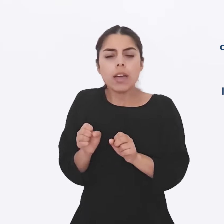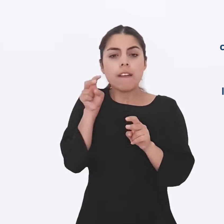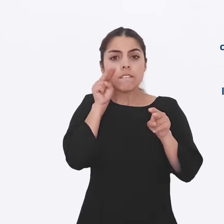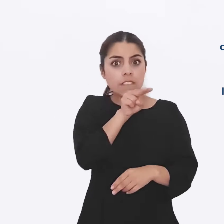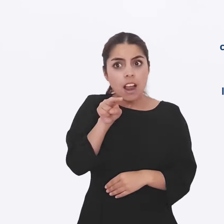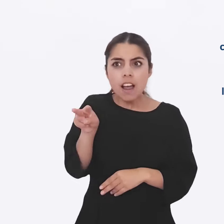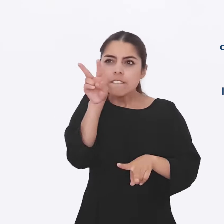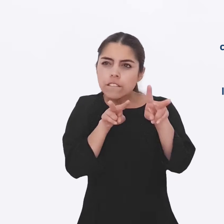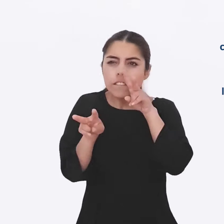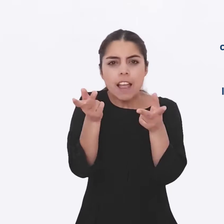expresión visual espacial.